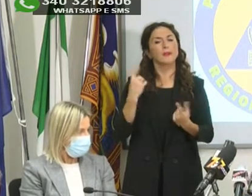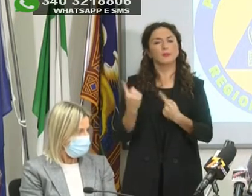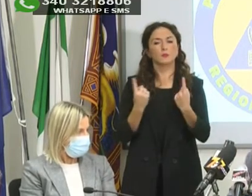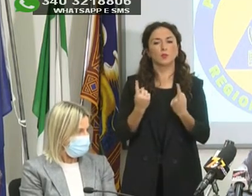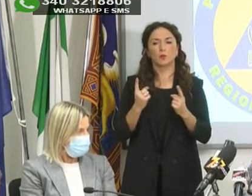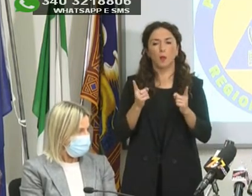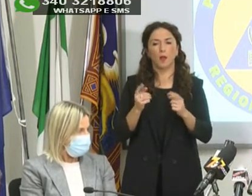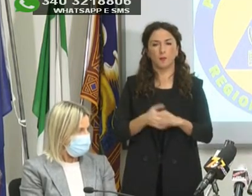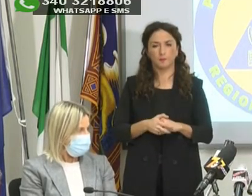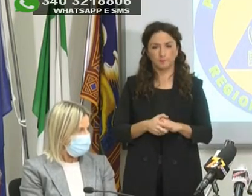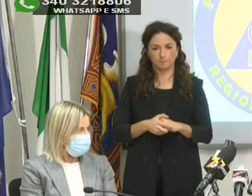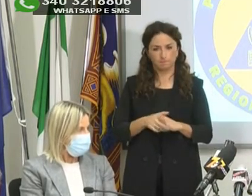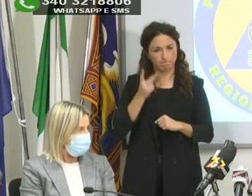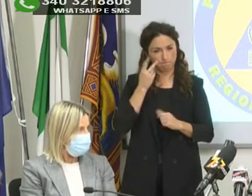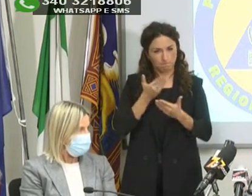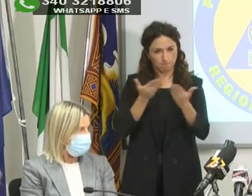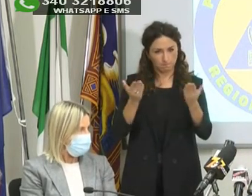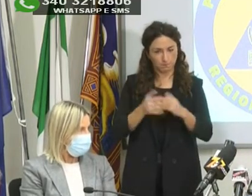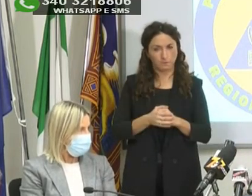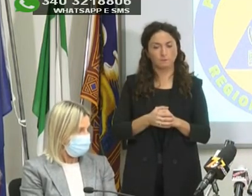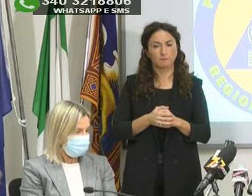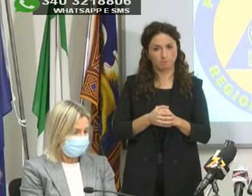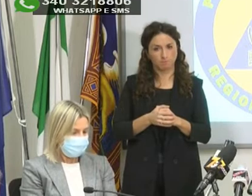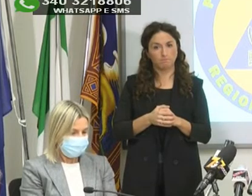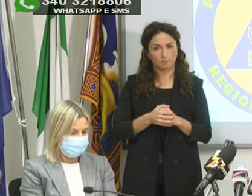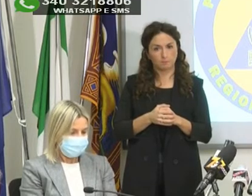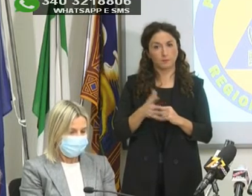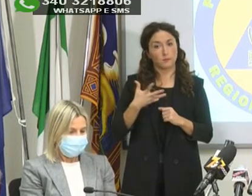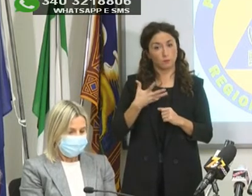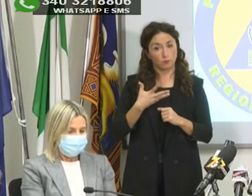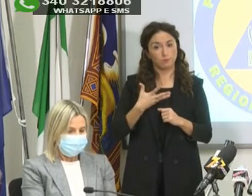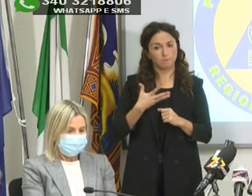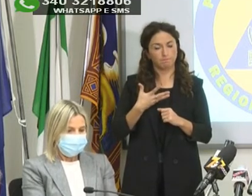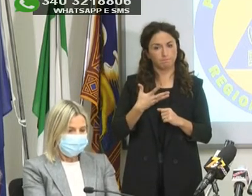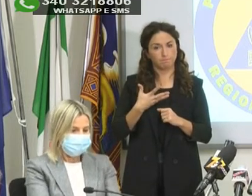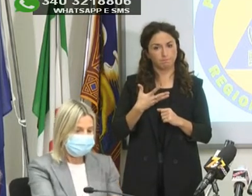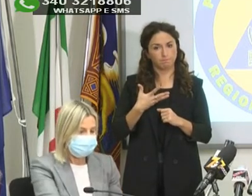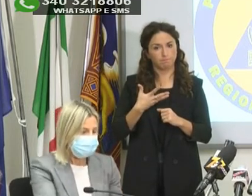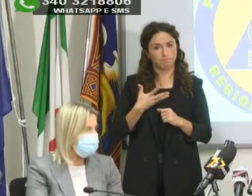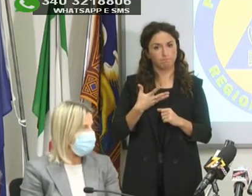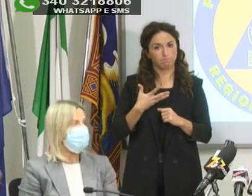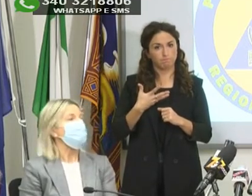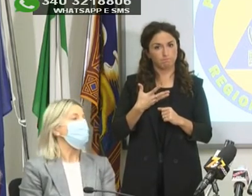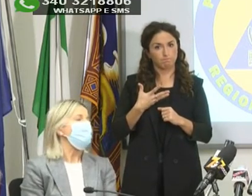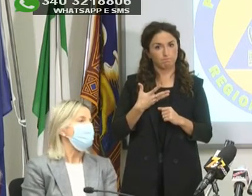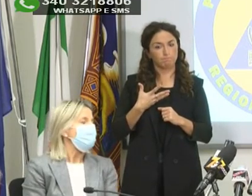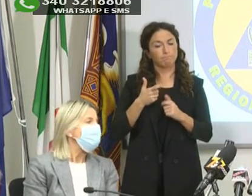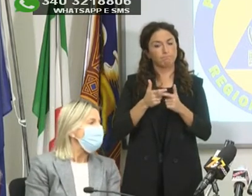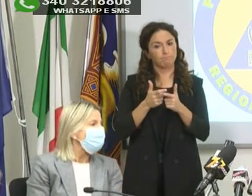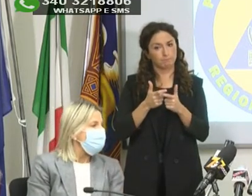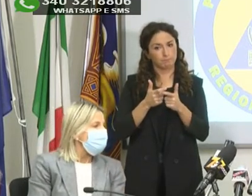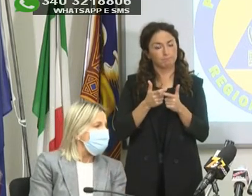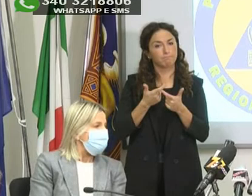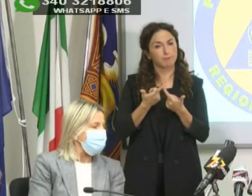Situazione. Avete visto che abbiamo avuto un incremento, diciamo,